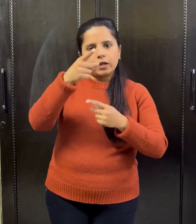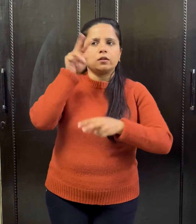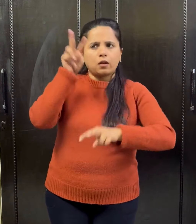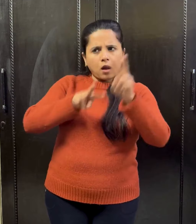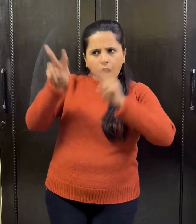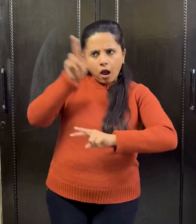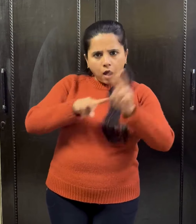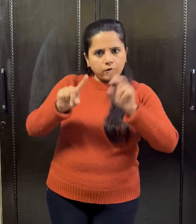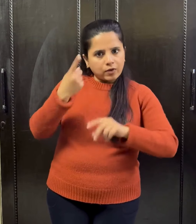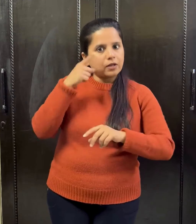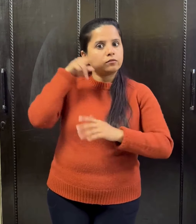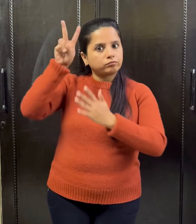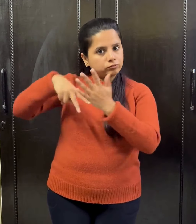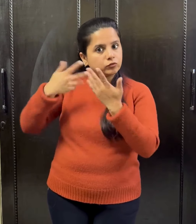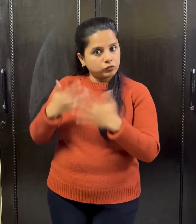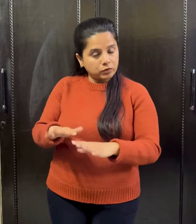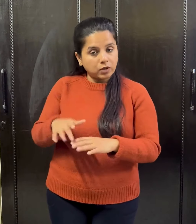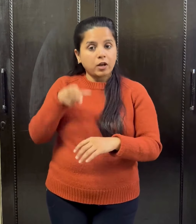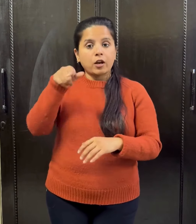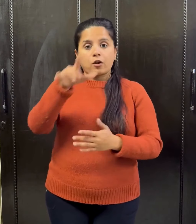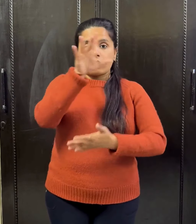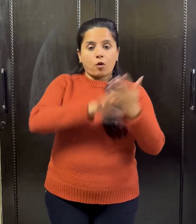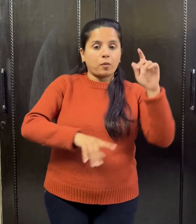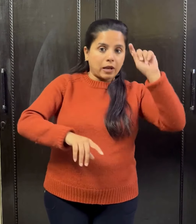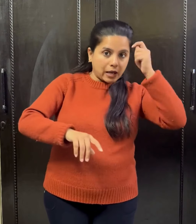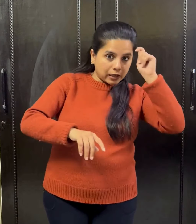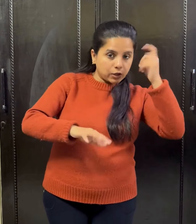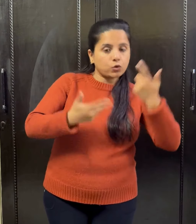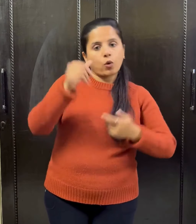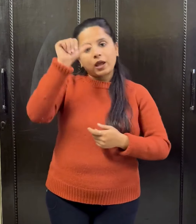फॉर्म सिर्फ इंग्लिश या हिंदी में भरना अलाउड है।